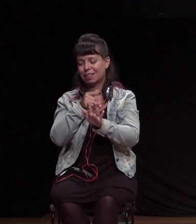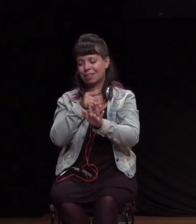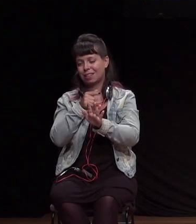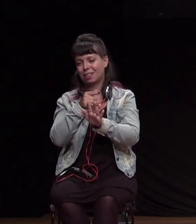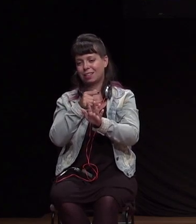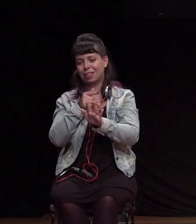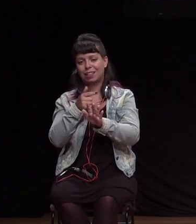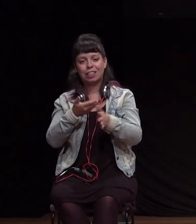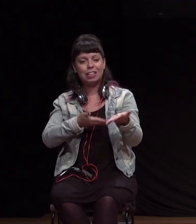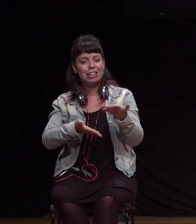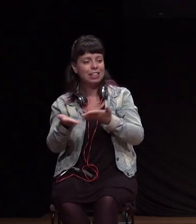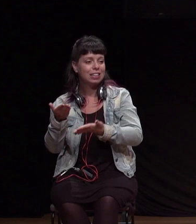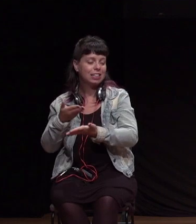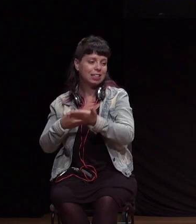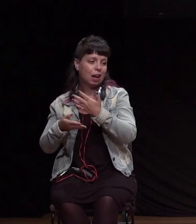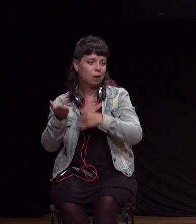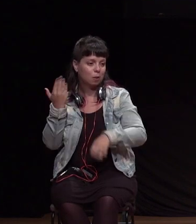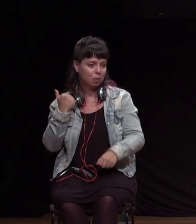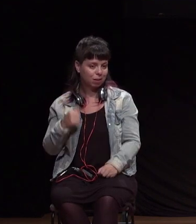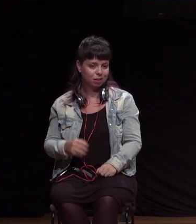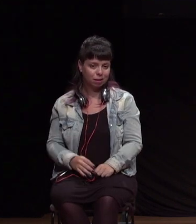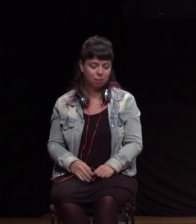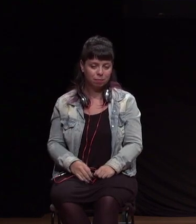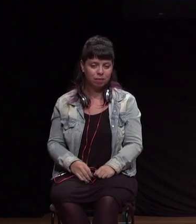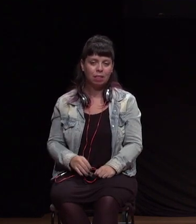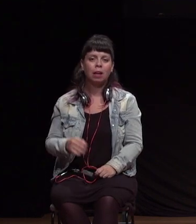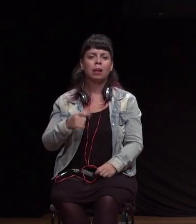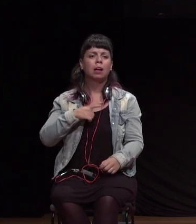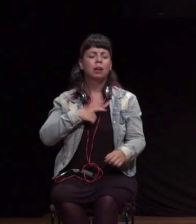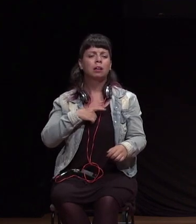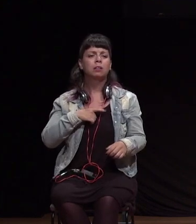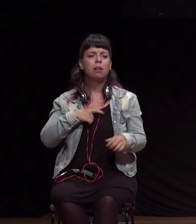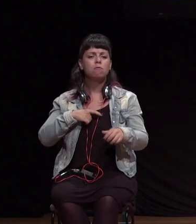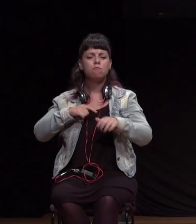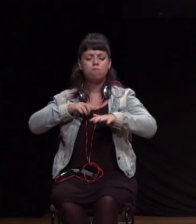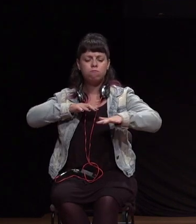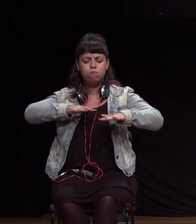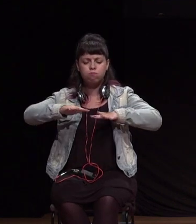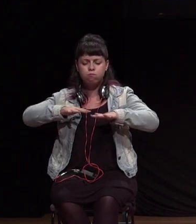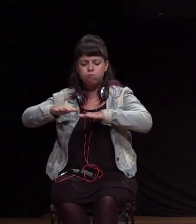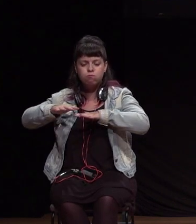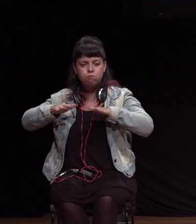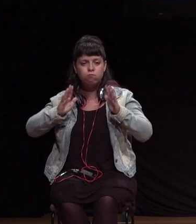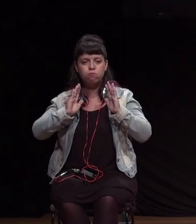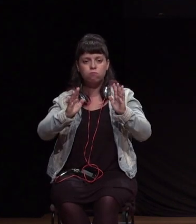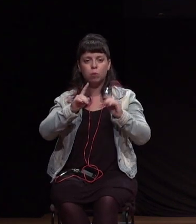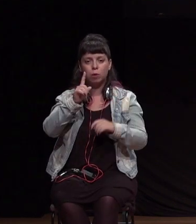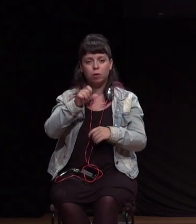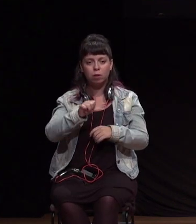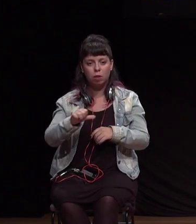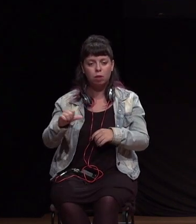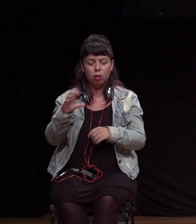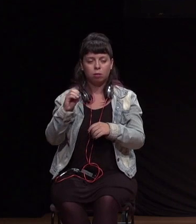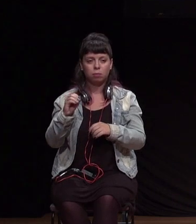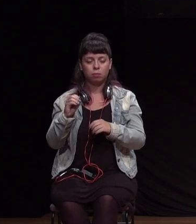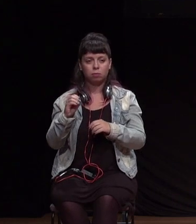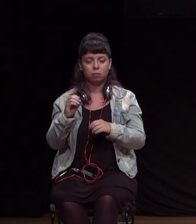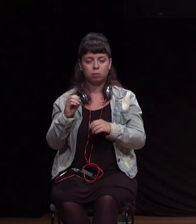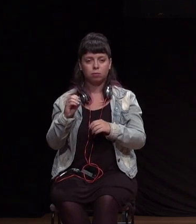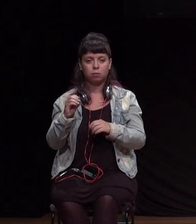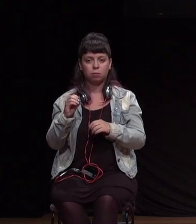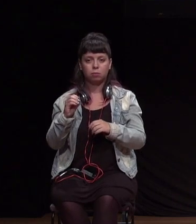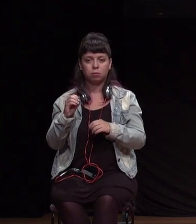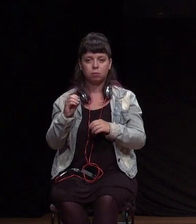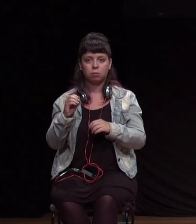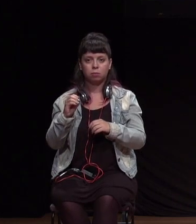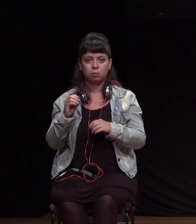eminentemente genocida, né? Todos esses movimentos que aconteceram nos anos 90, né, a Magicien de la Terre e vários outros, são, do meu